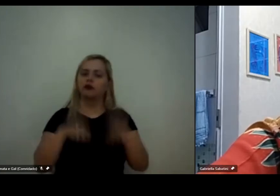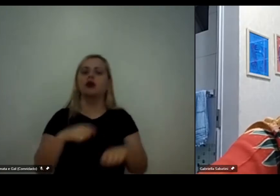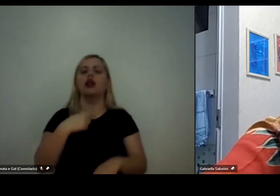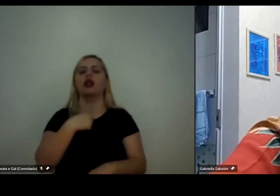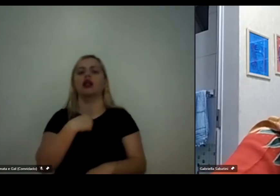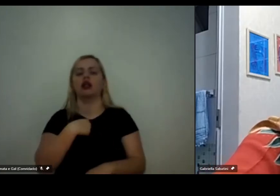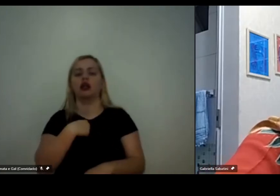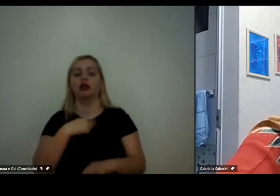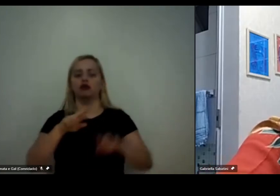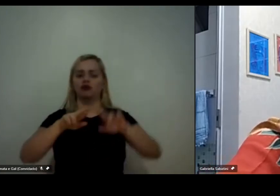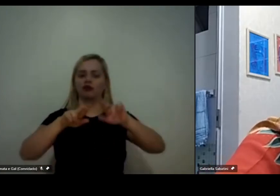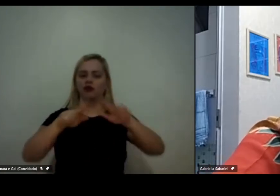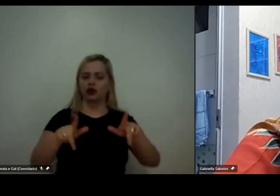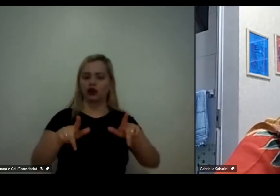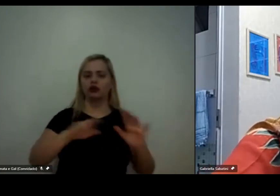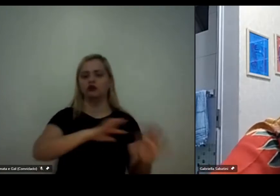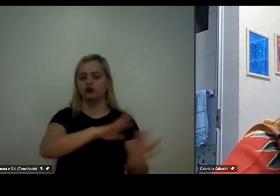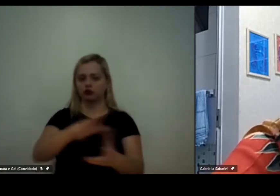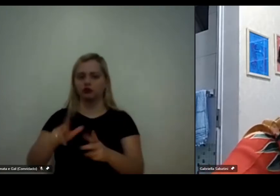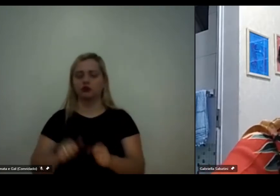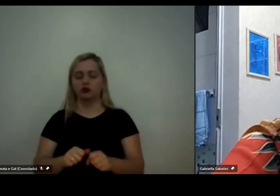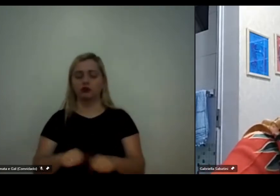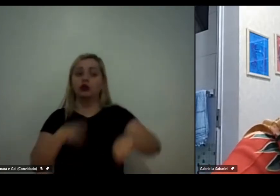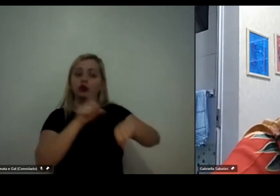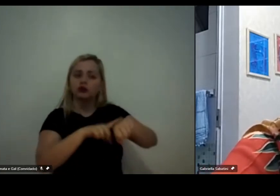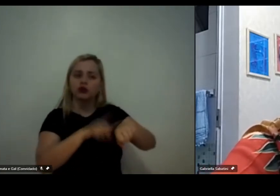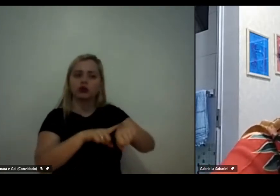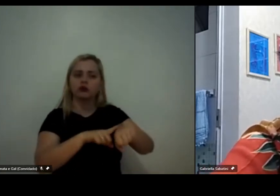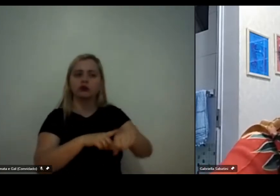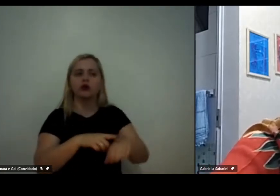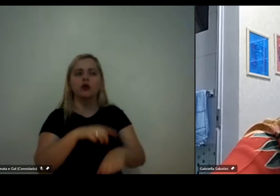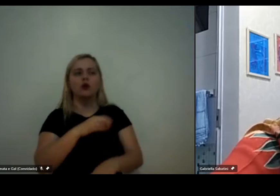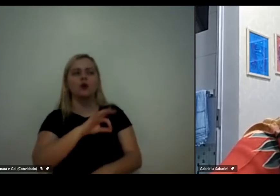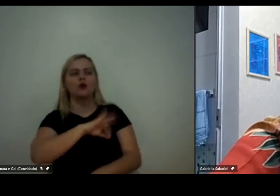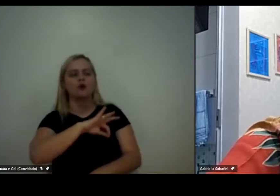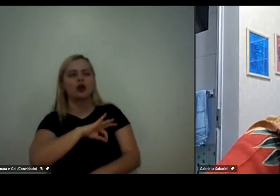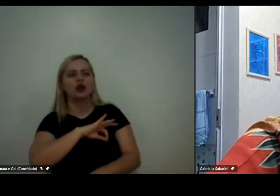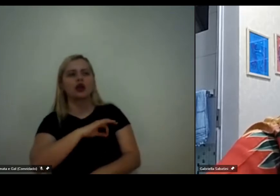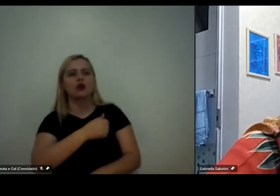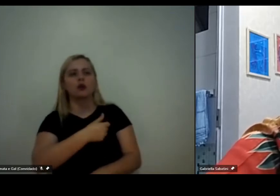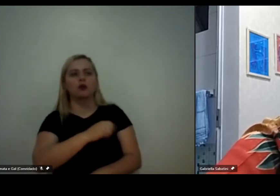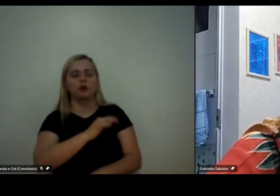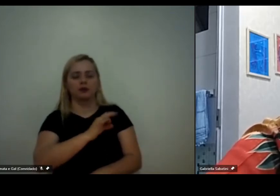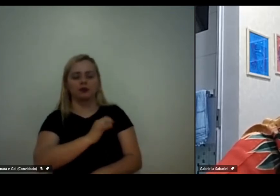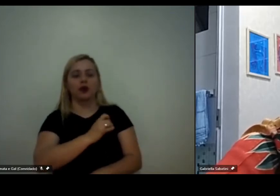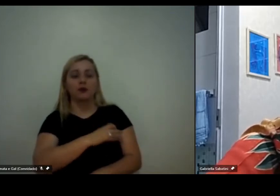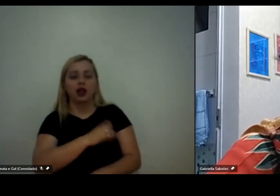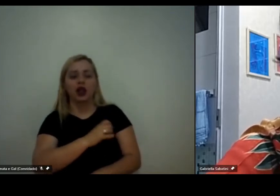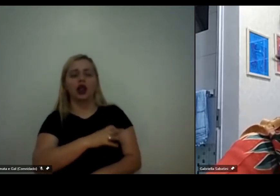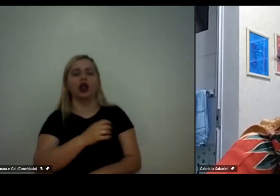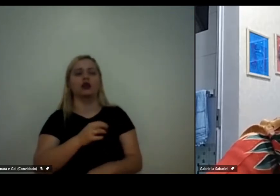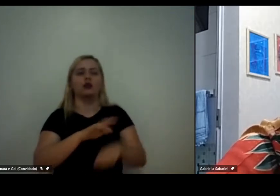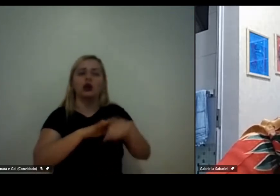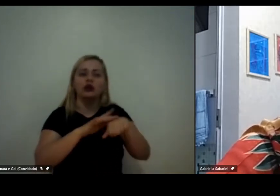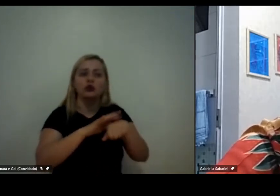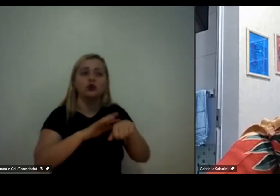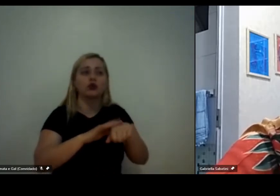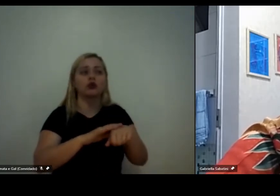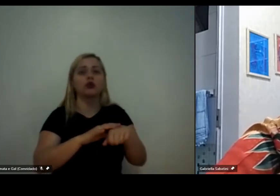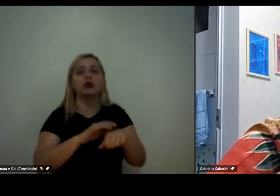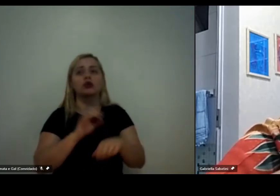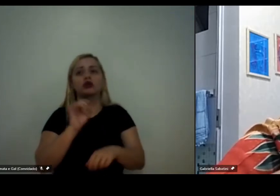na atualidade. O tempo, o medo, a dor, o contentamento, até a vista,